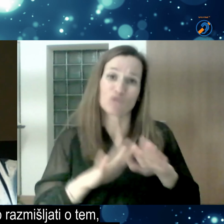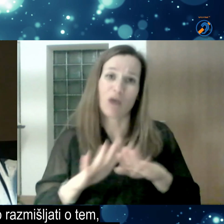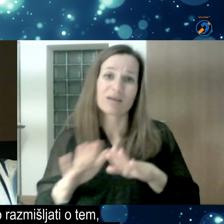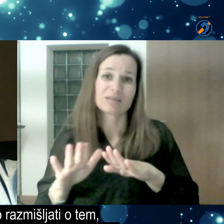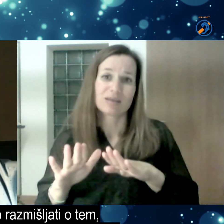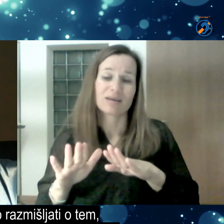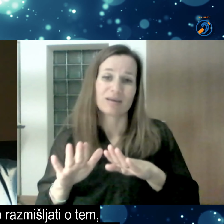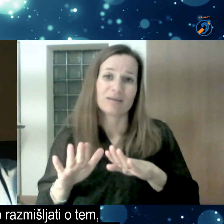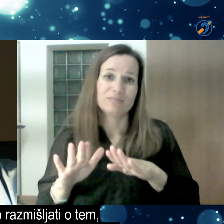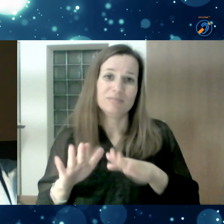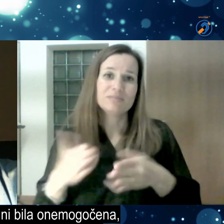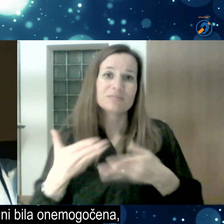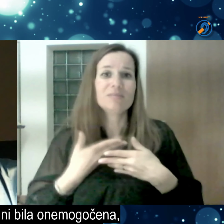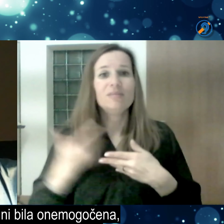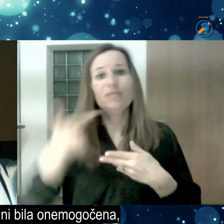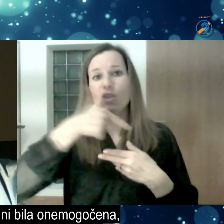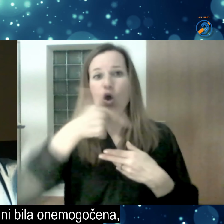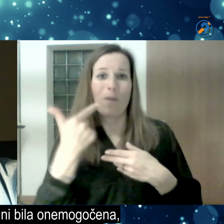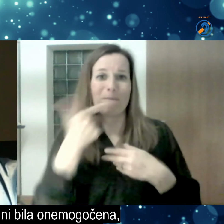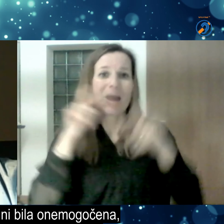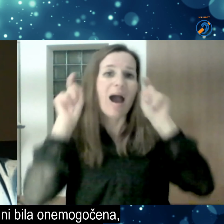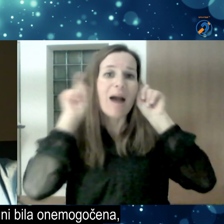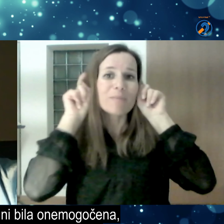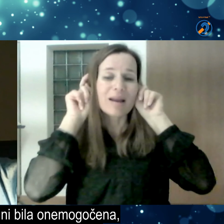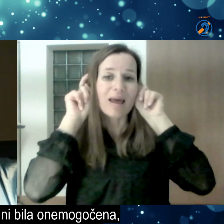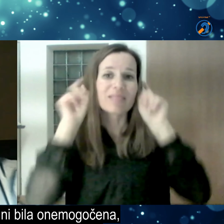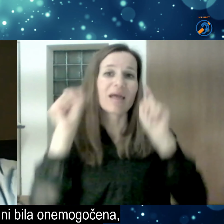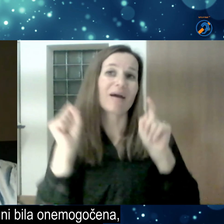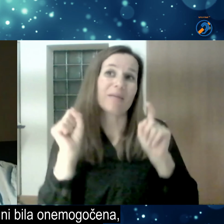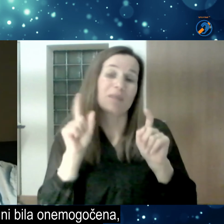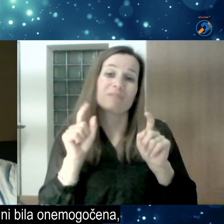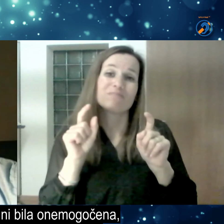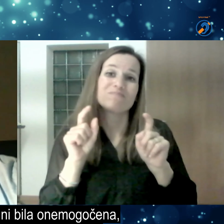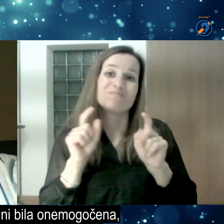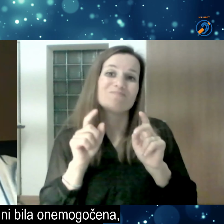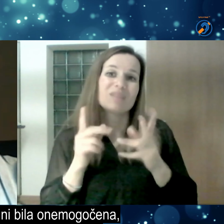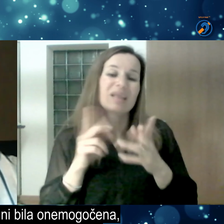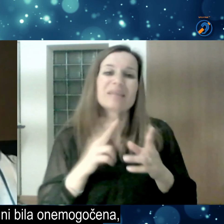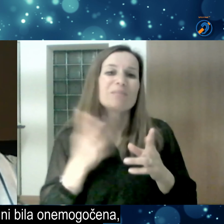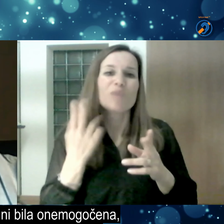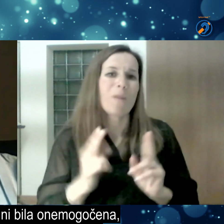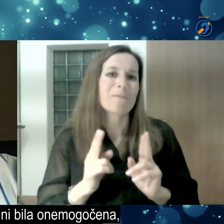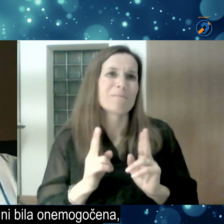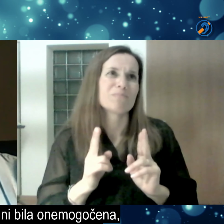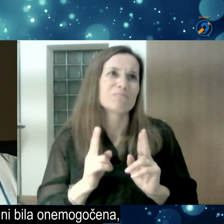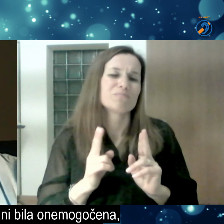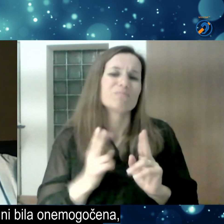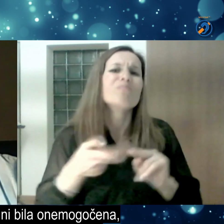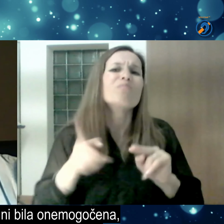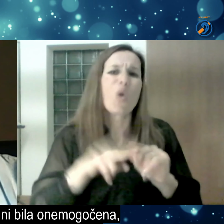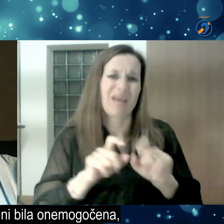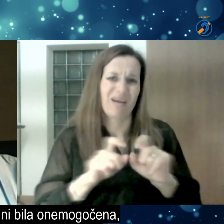obeh aparatov, ker možnost ni bila onemogočena, bolj je kriva